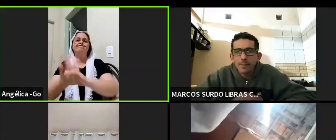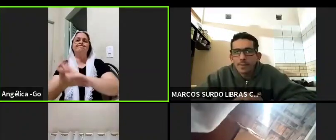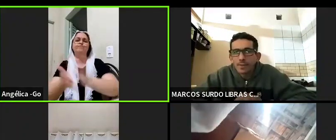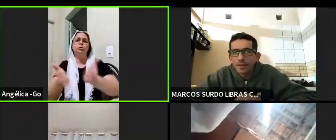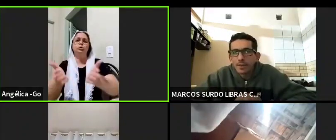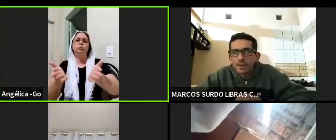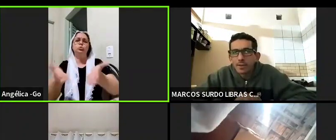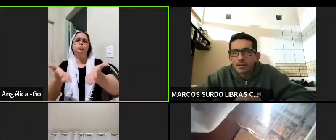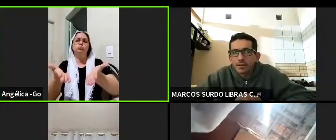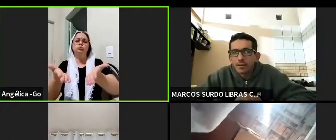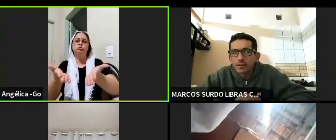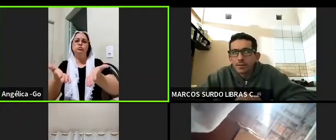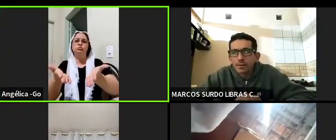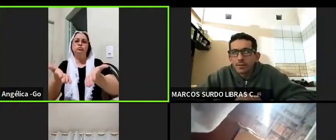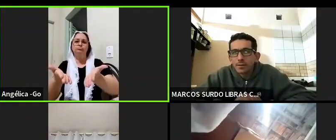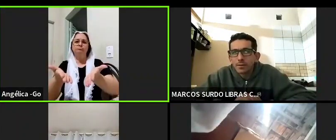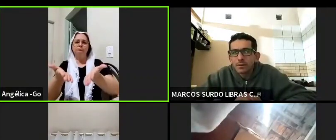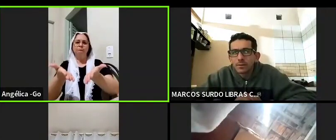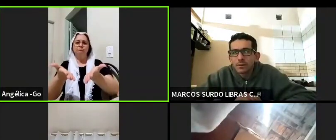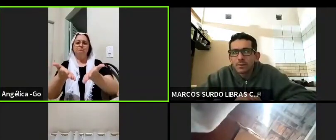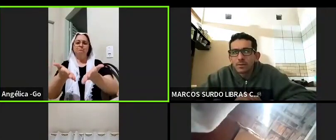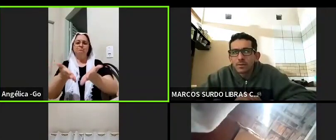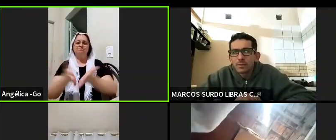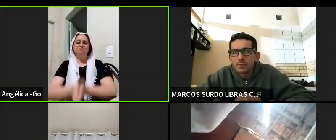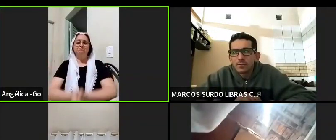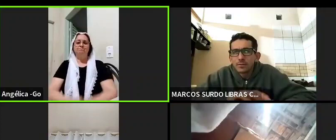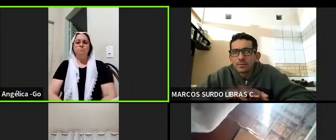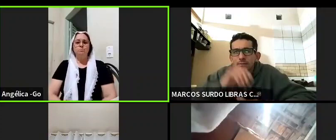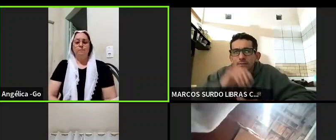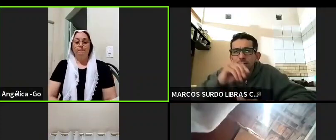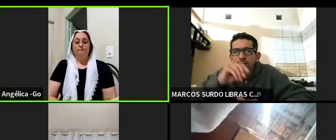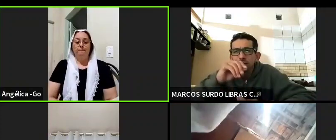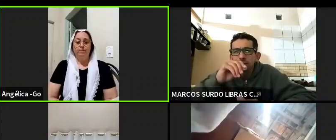Hoje a razão de Satanás cai por terra.